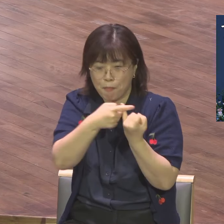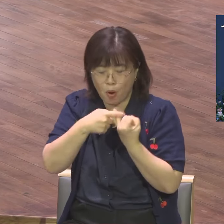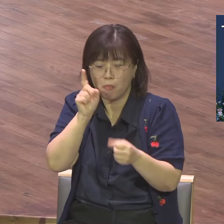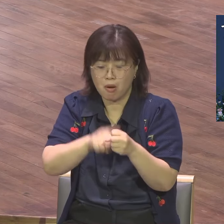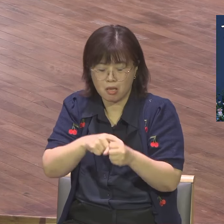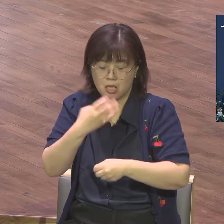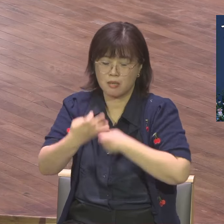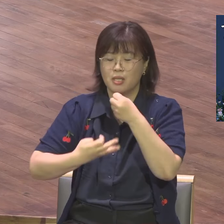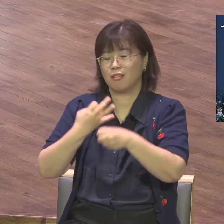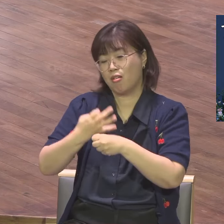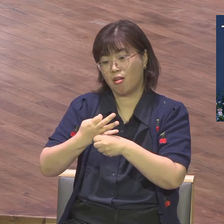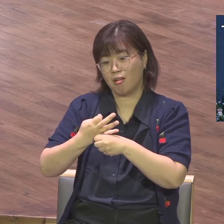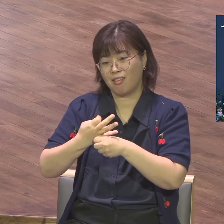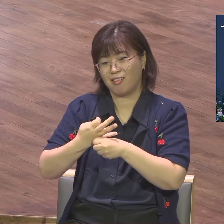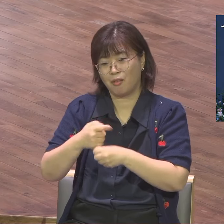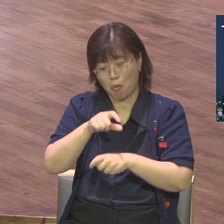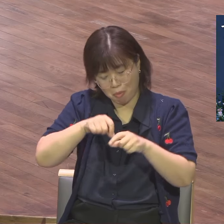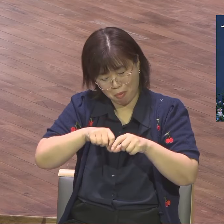그렇게 사랑했어.